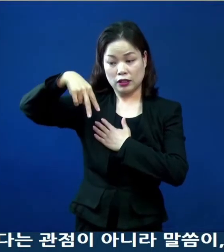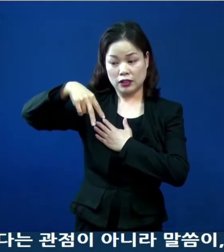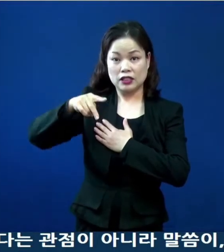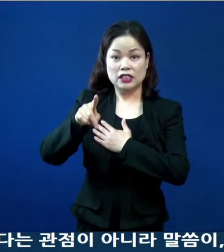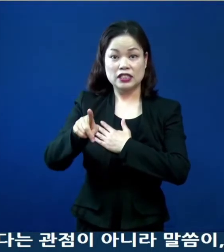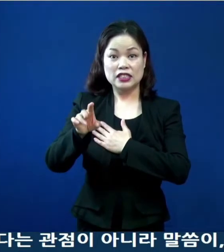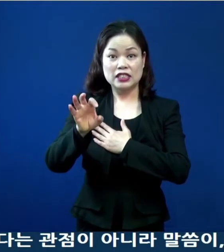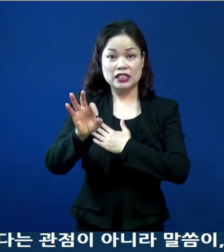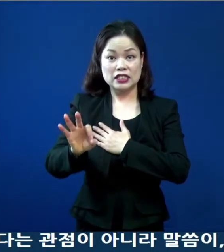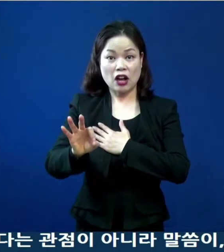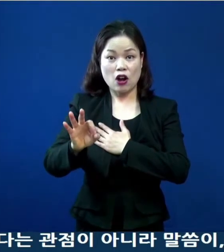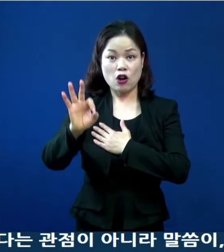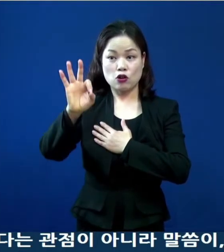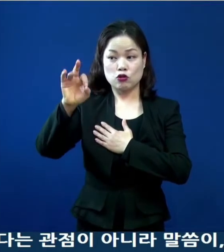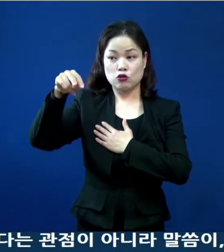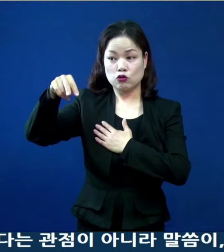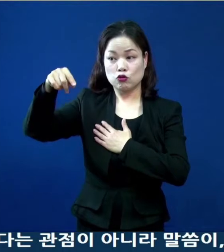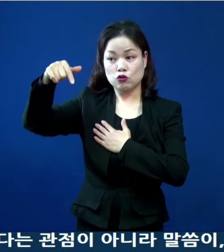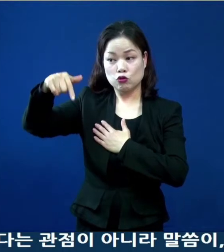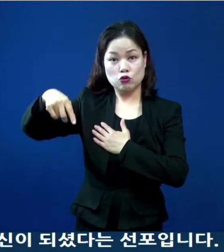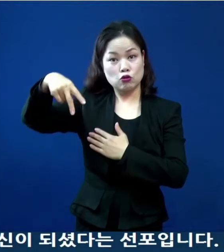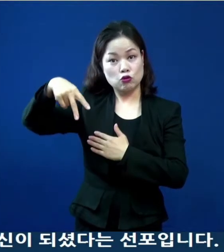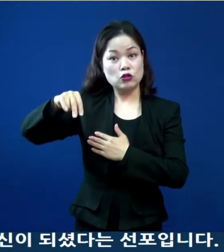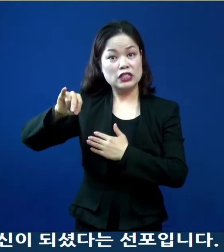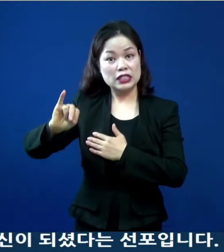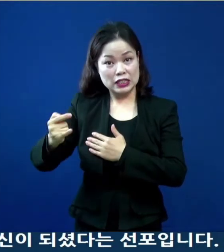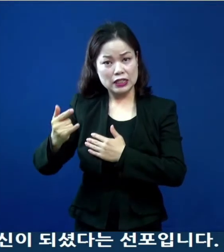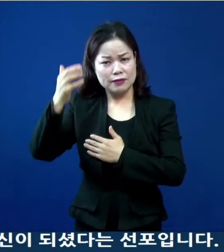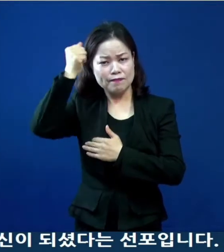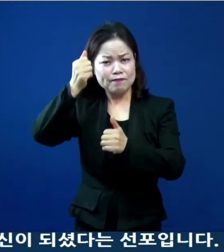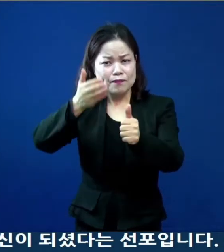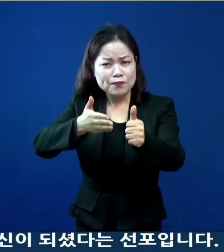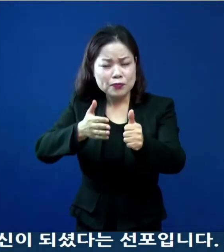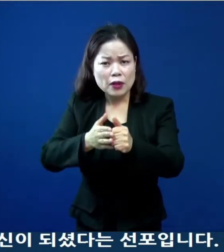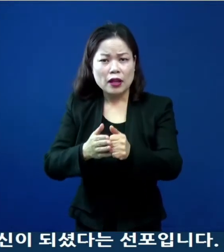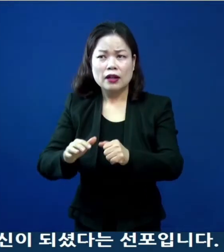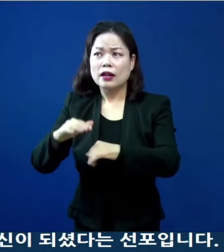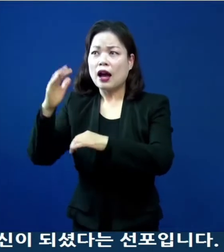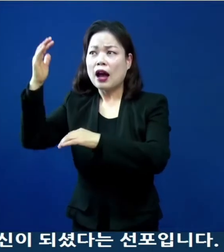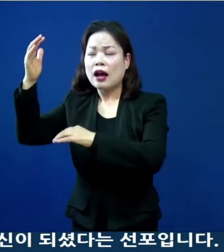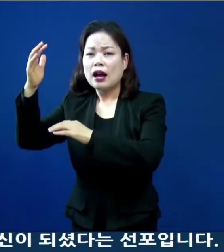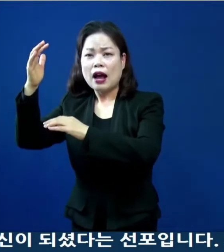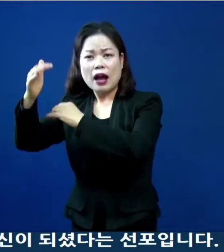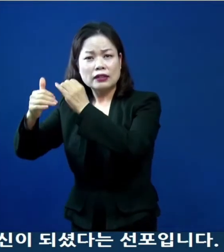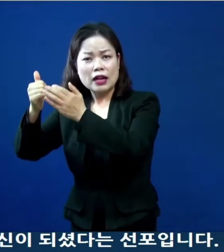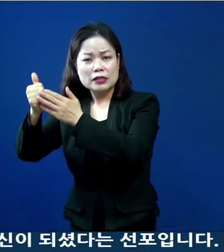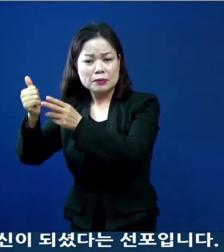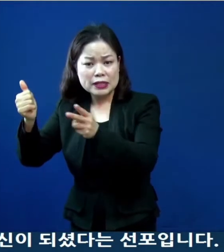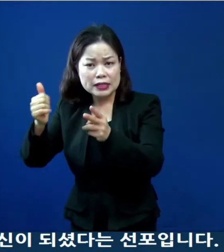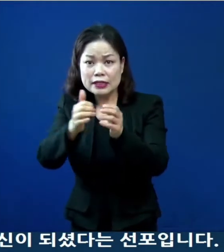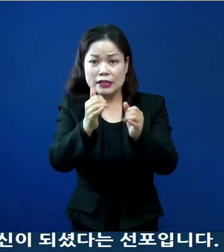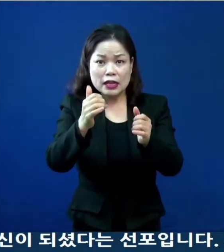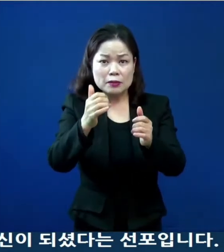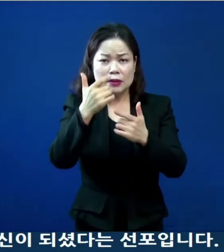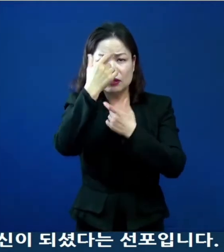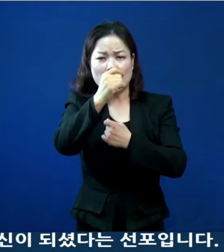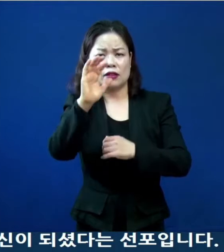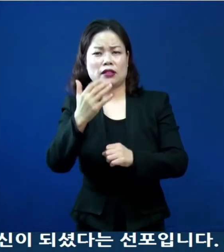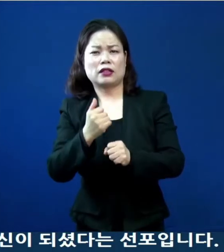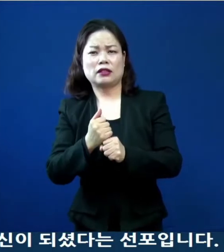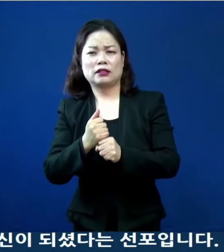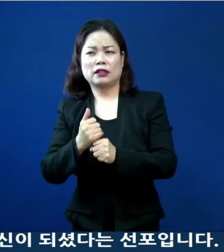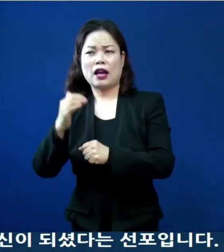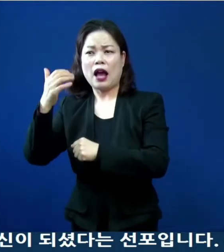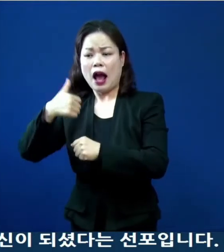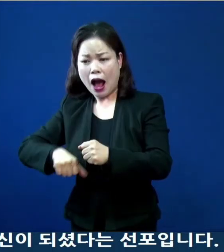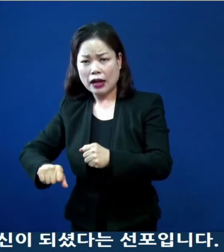될 단어입니다. 그래서 예수님이 사람이 되셨다, 하나님이 사람이 되셨다, 아들 하나님 예수님이